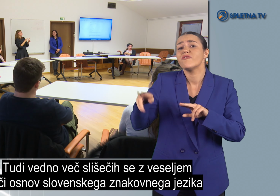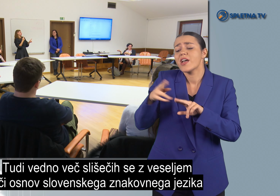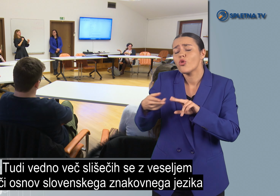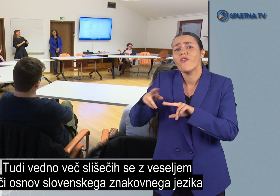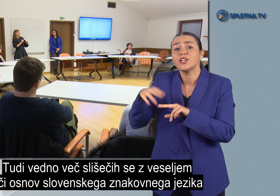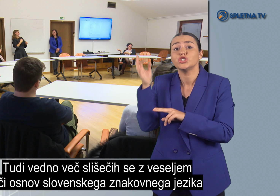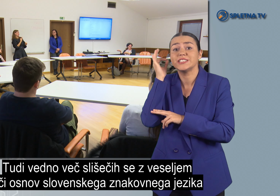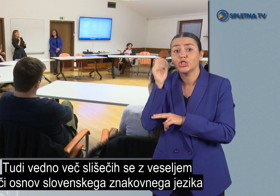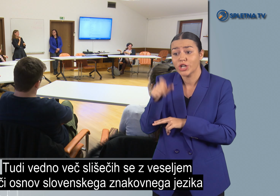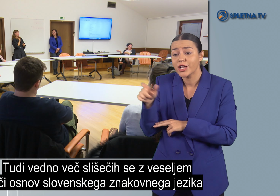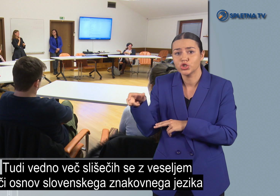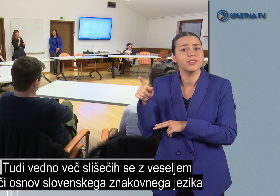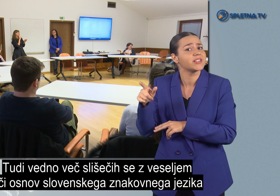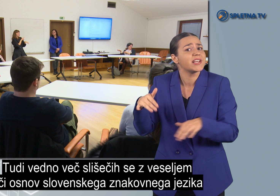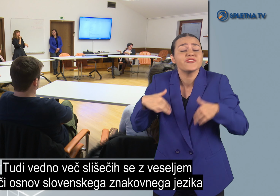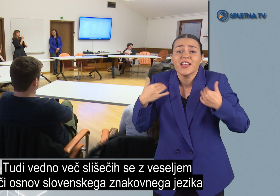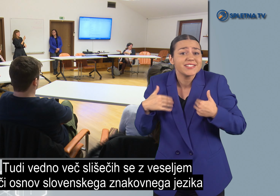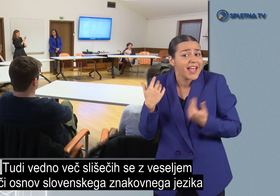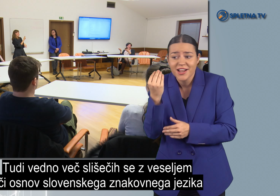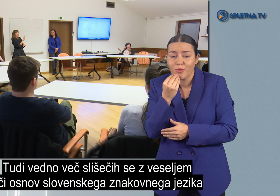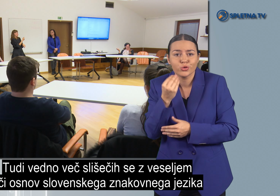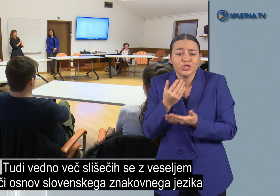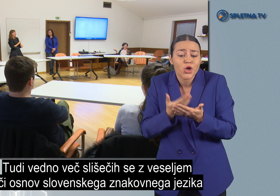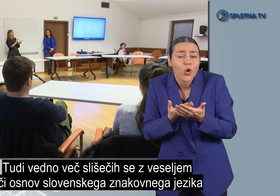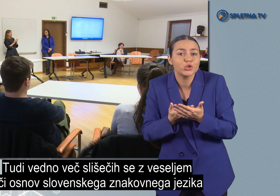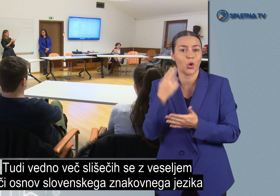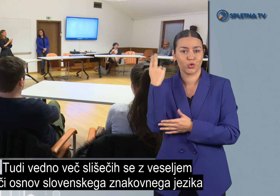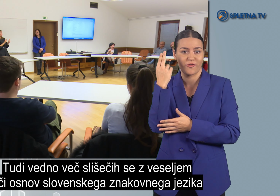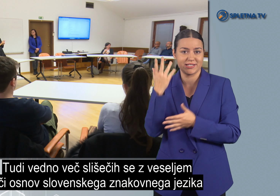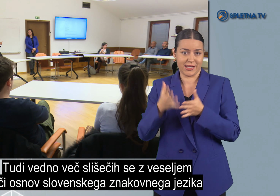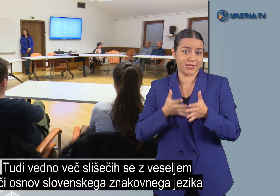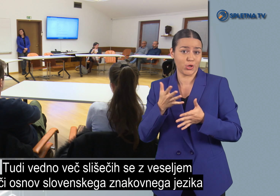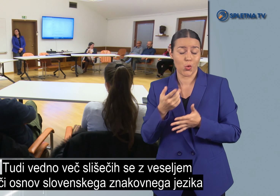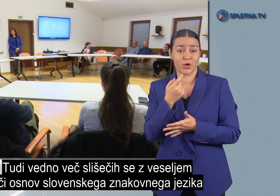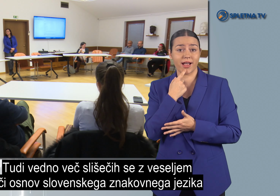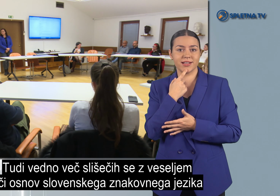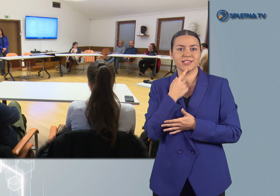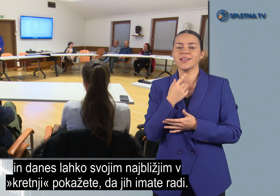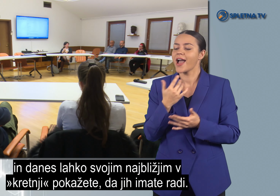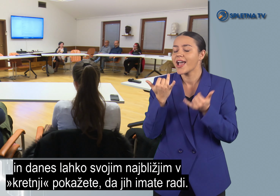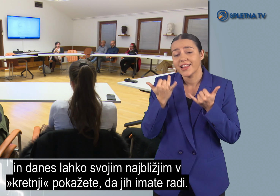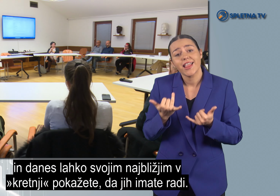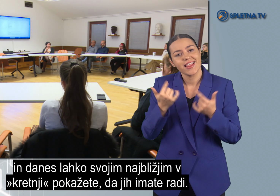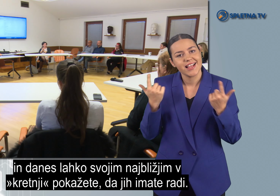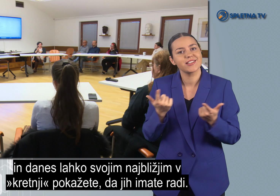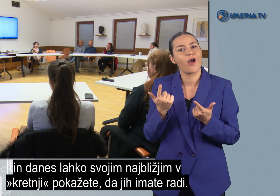Tudi vedno več slišečih se z veseljem uči osnov slovenskega znakovnega jezika in